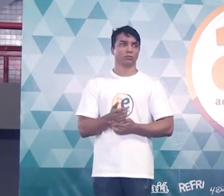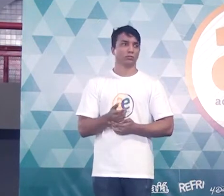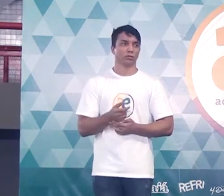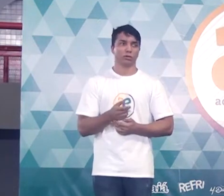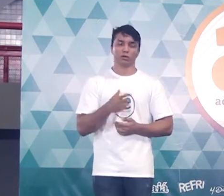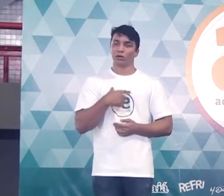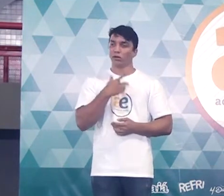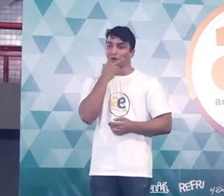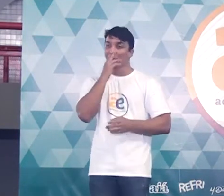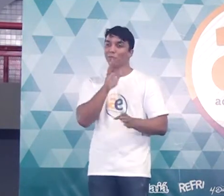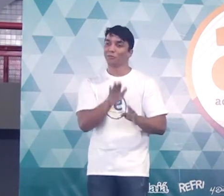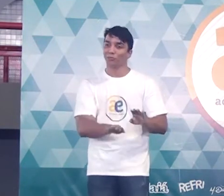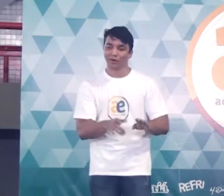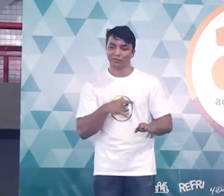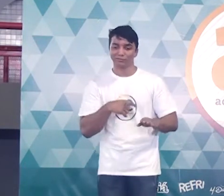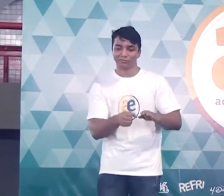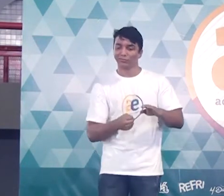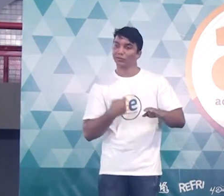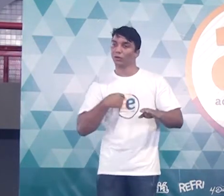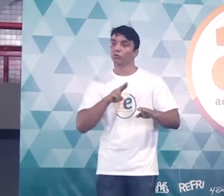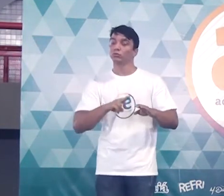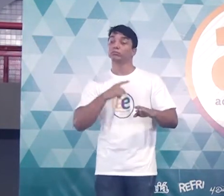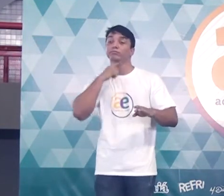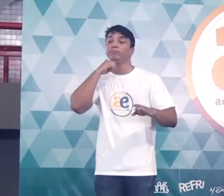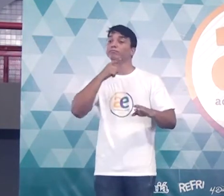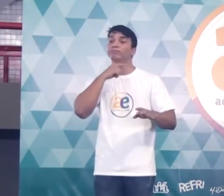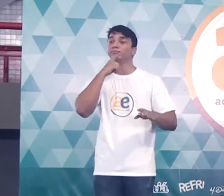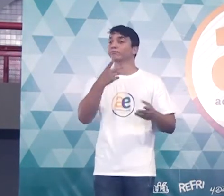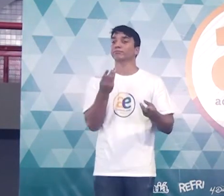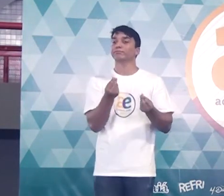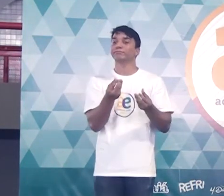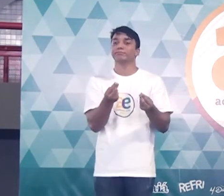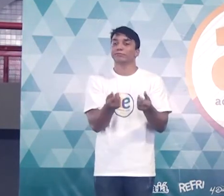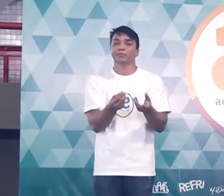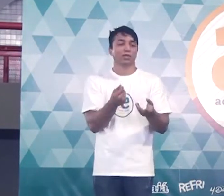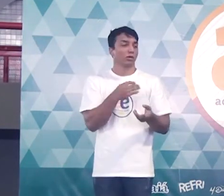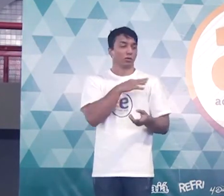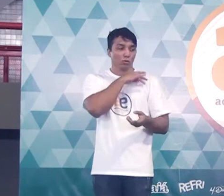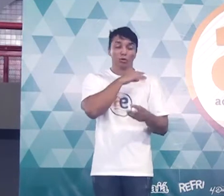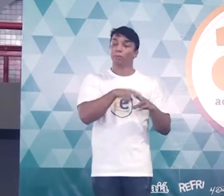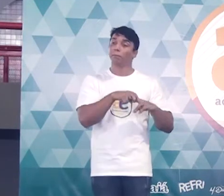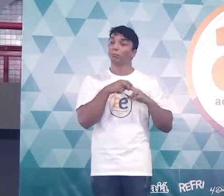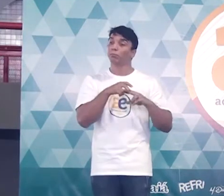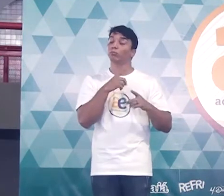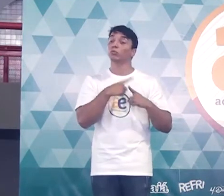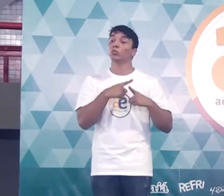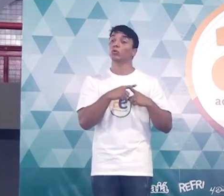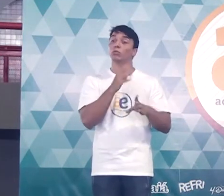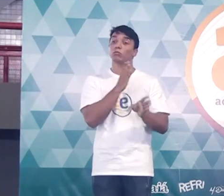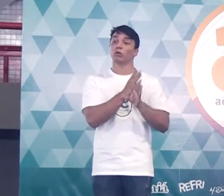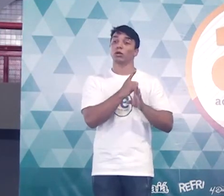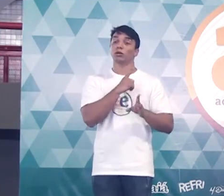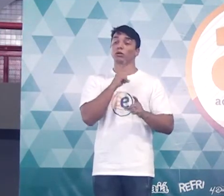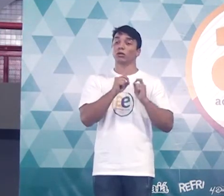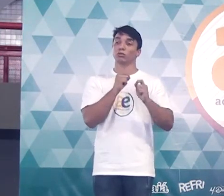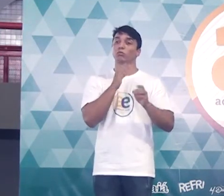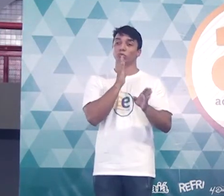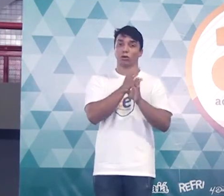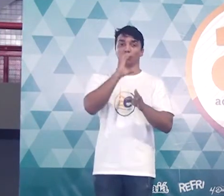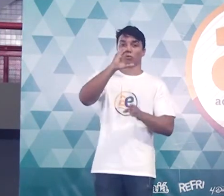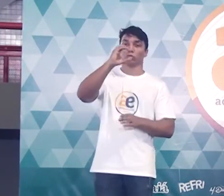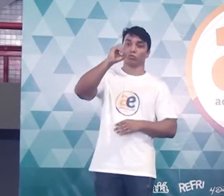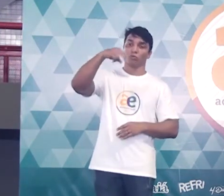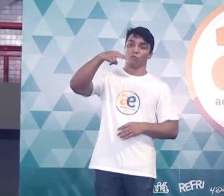eu vou aqui, abro, sem problema. Porque não tem explicação física. A explicação é justamente pela